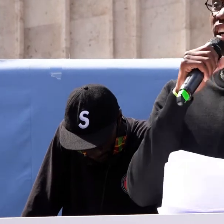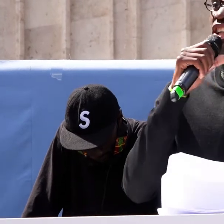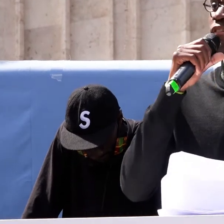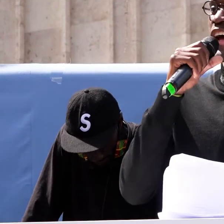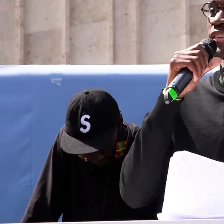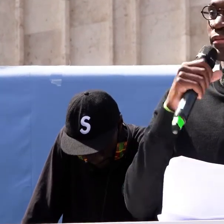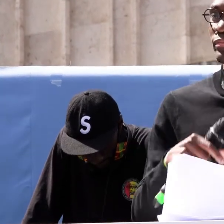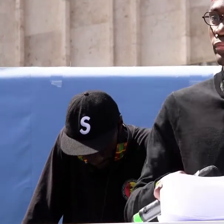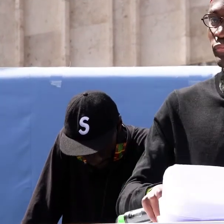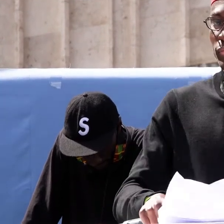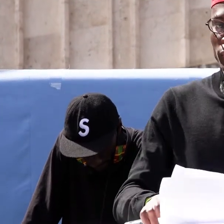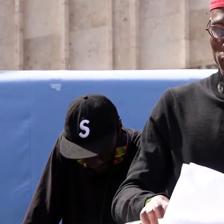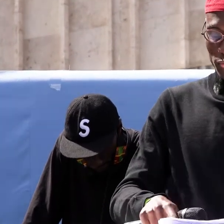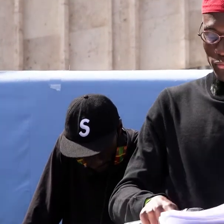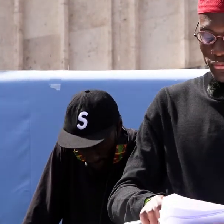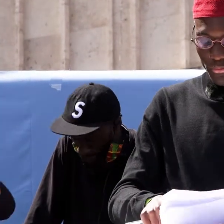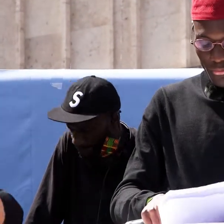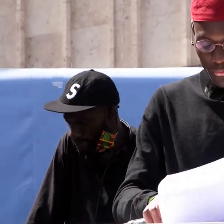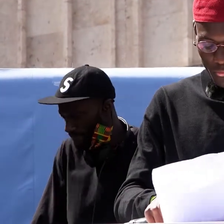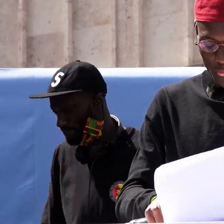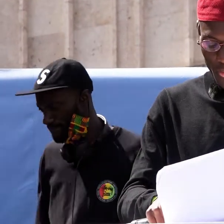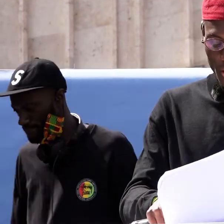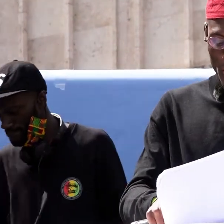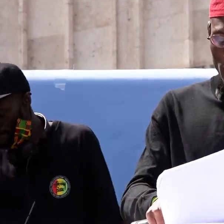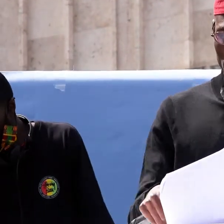unserer Gesellschaft werden.